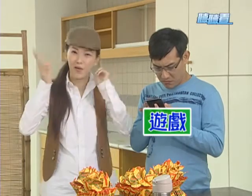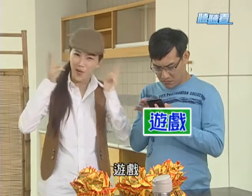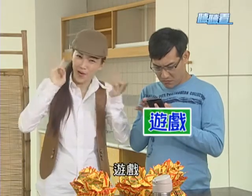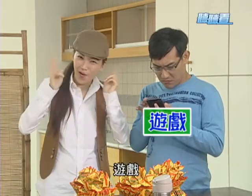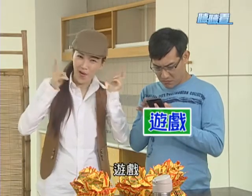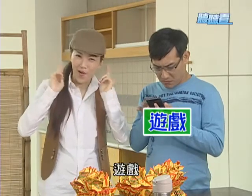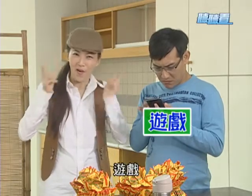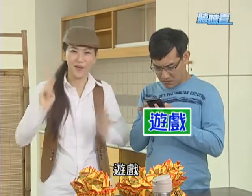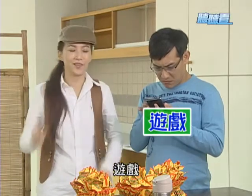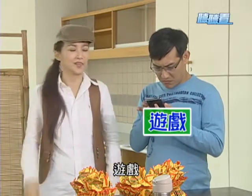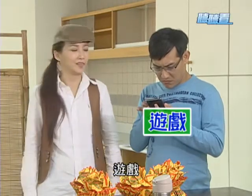游戏。